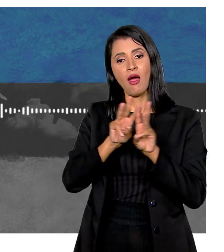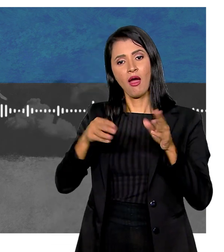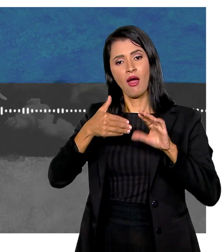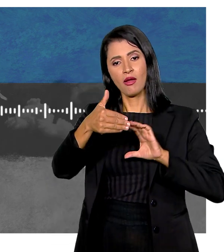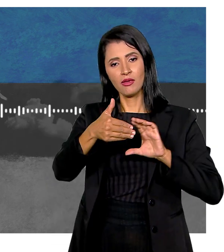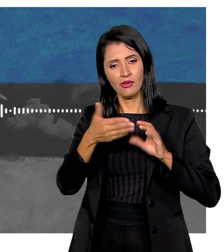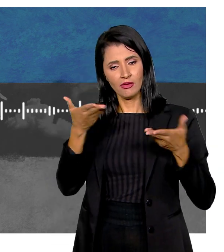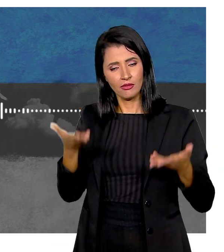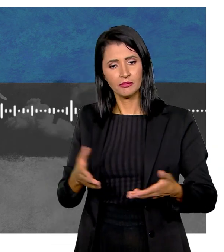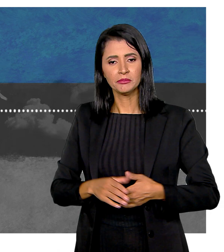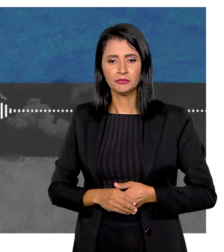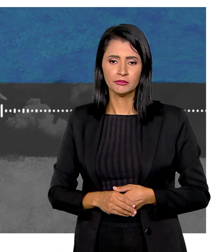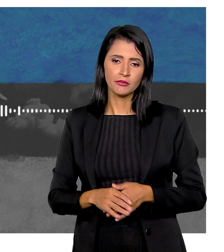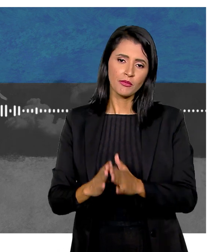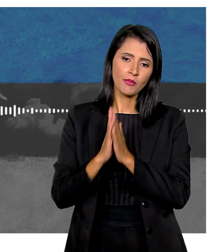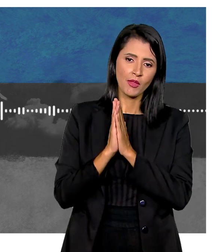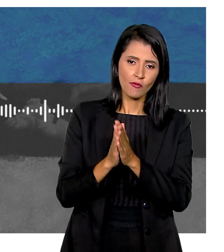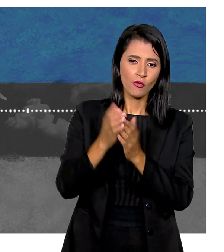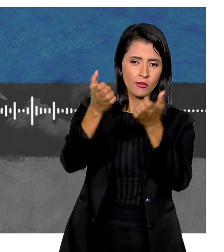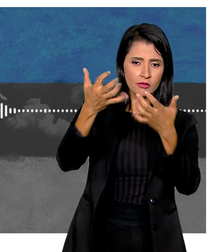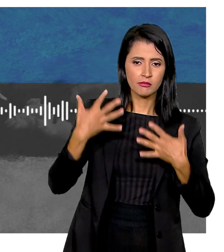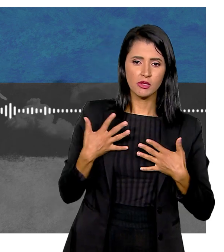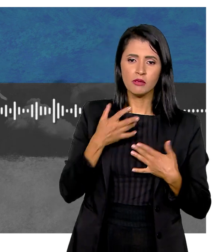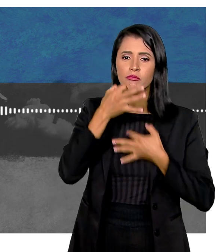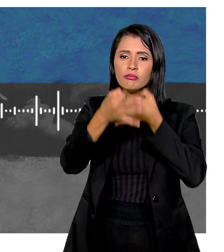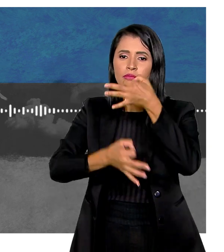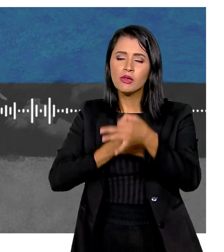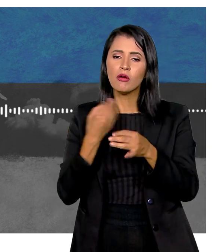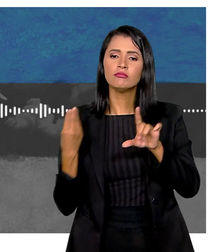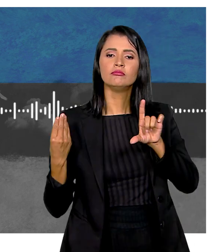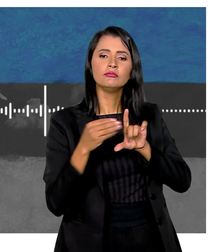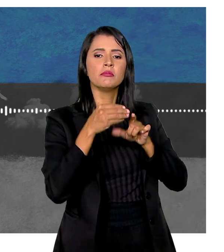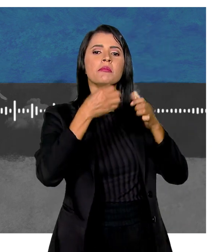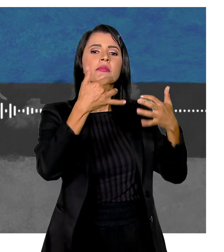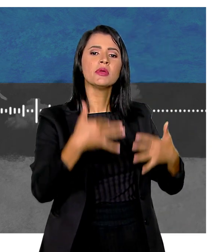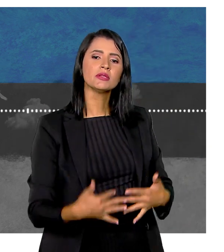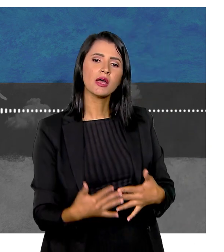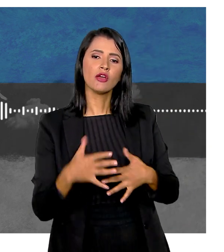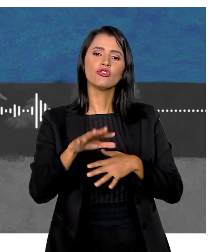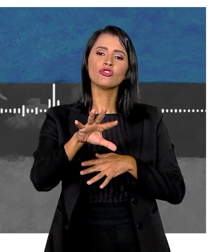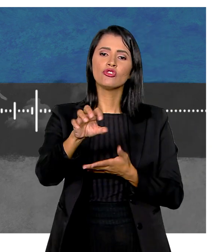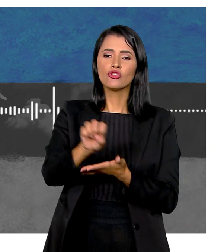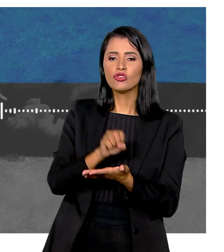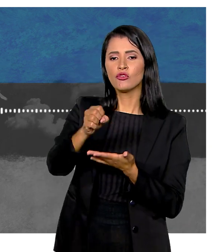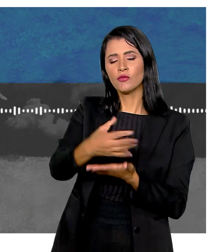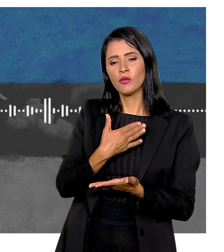Aqui nesta Plataforma De podcast E por favor Nos conte o que achou Deixando uma mensagem